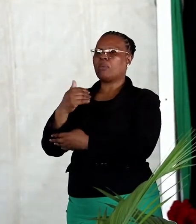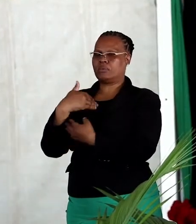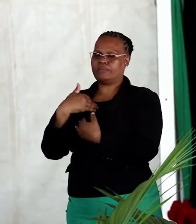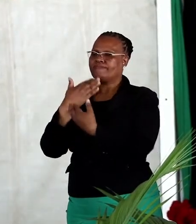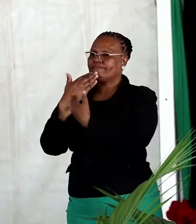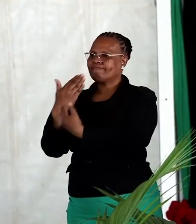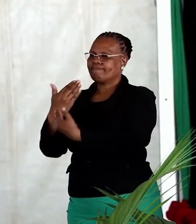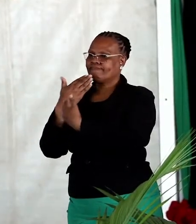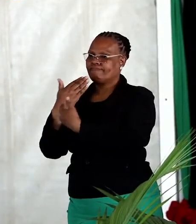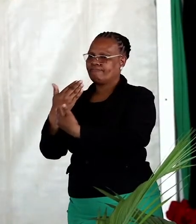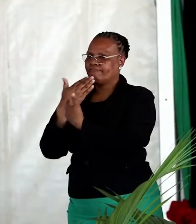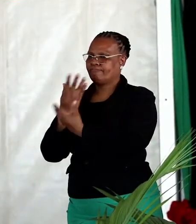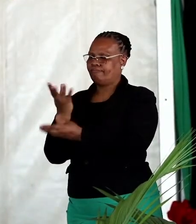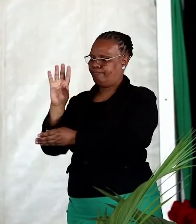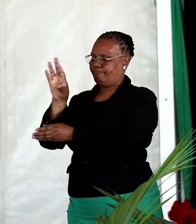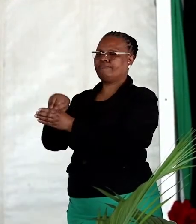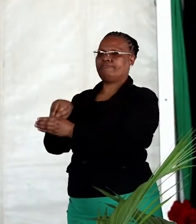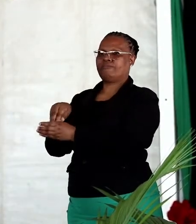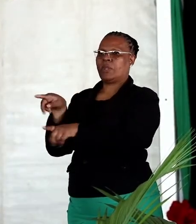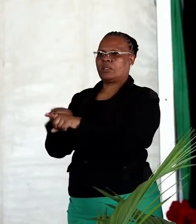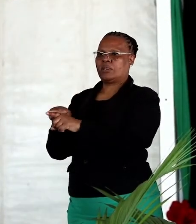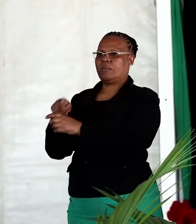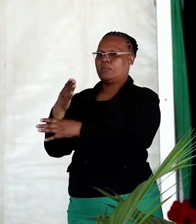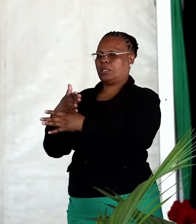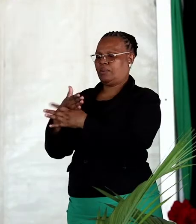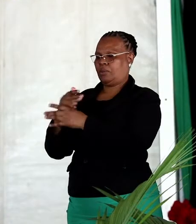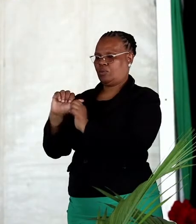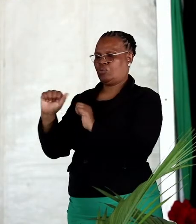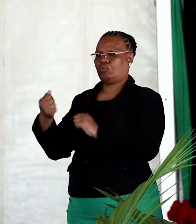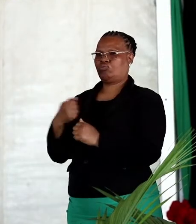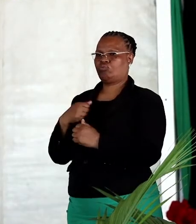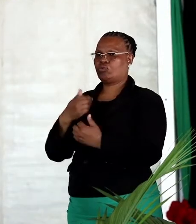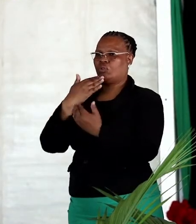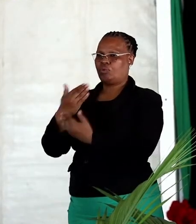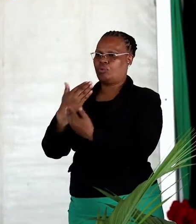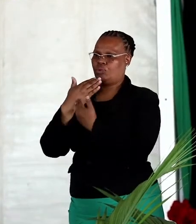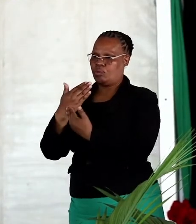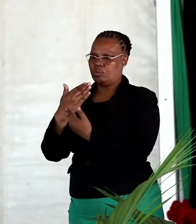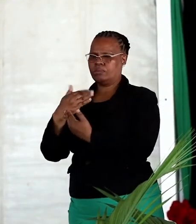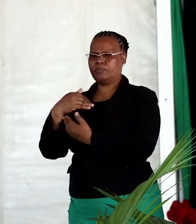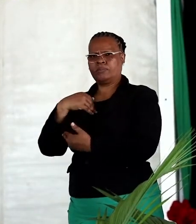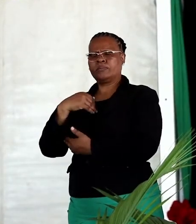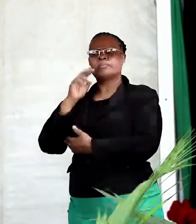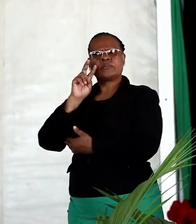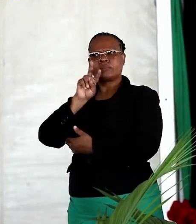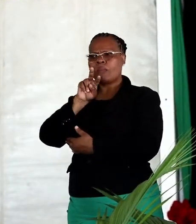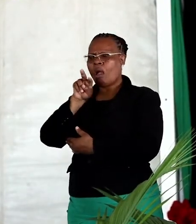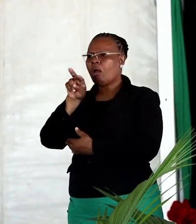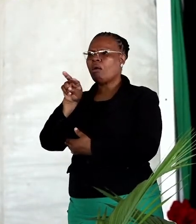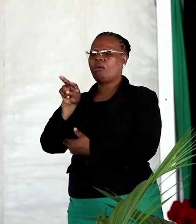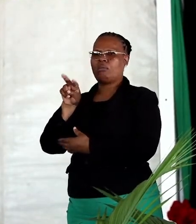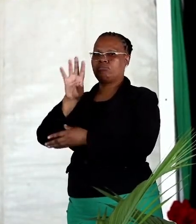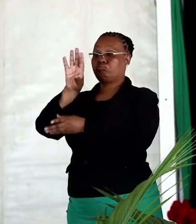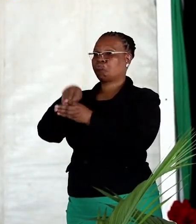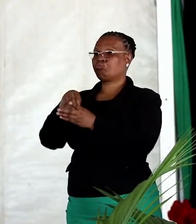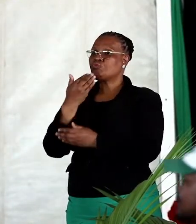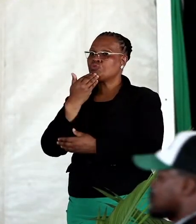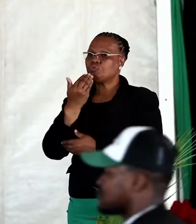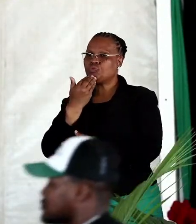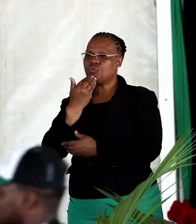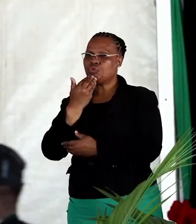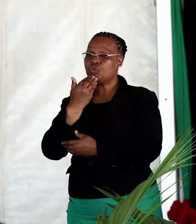nizile nayinxalenye yalo msebenzi. Enkosi kakhulu. Ndiqwalasela ke ukuba apha phakathi kwethu